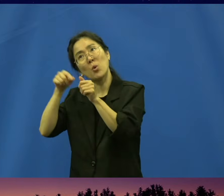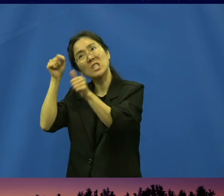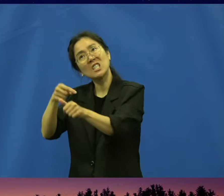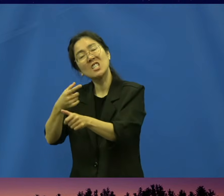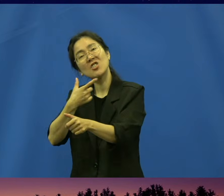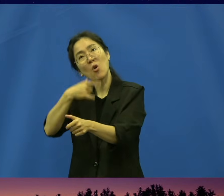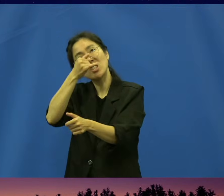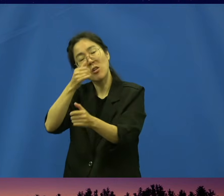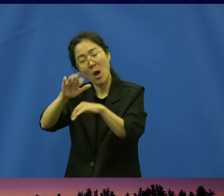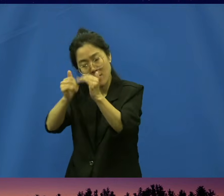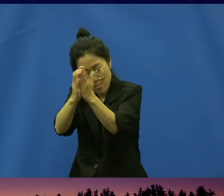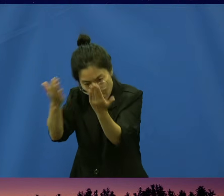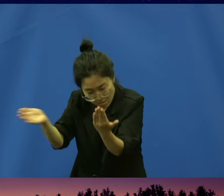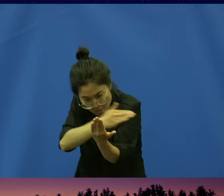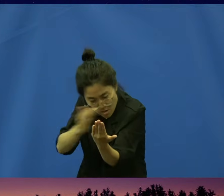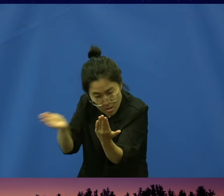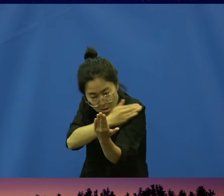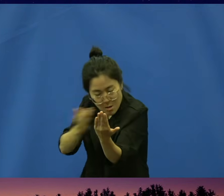그랬더니